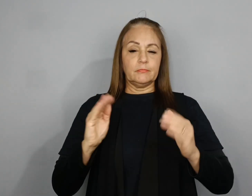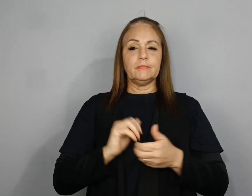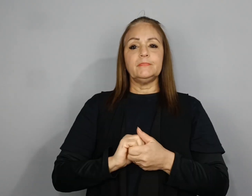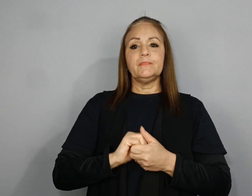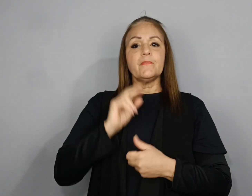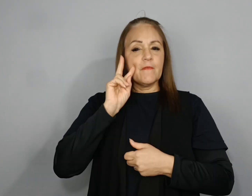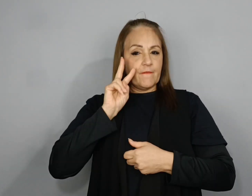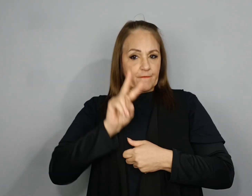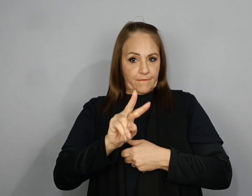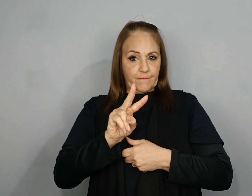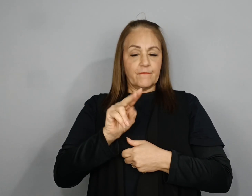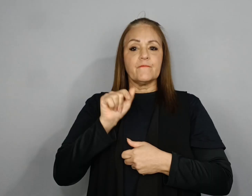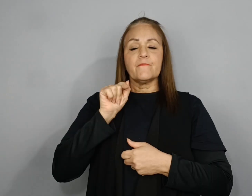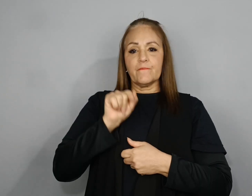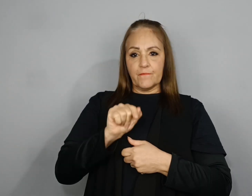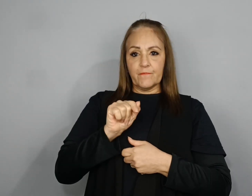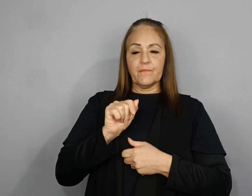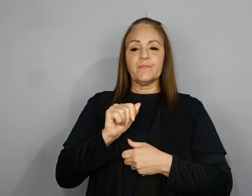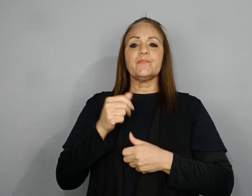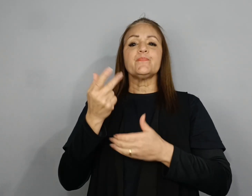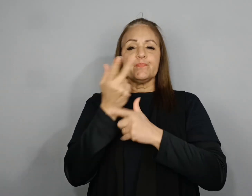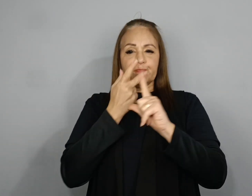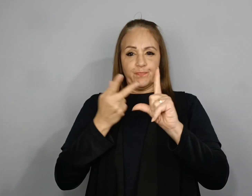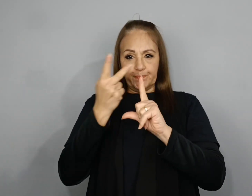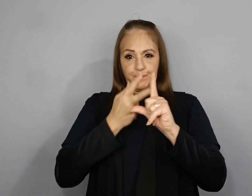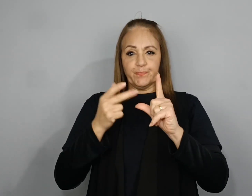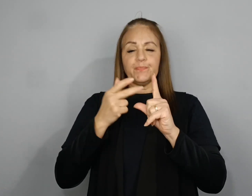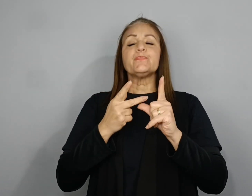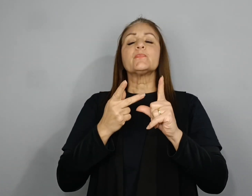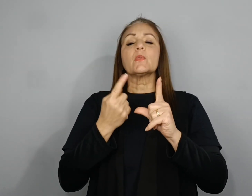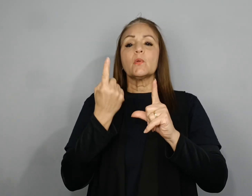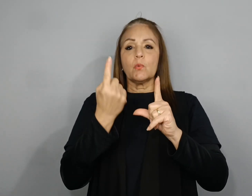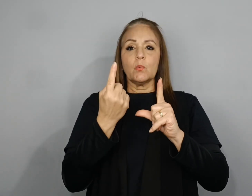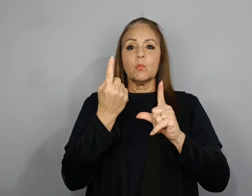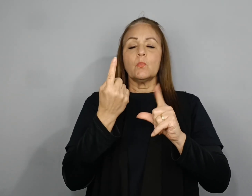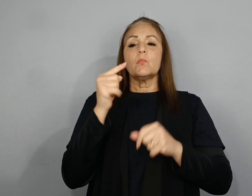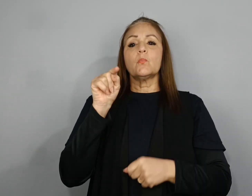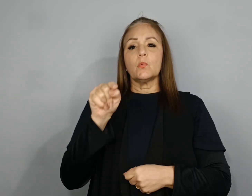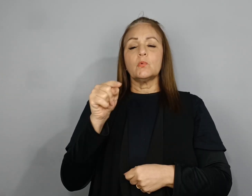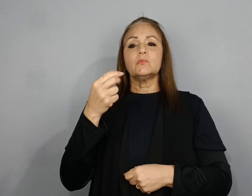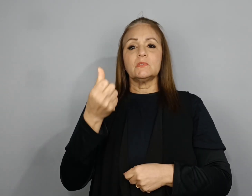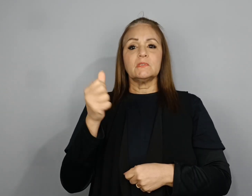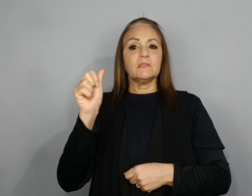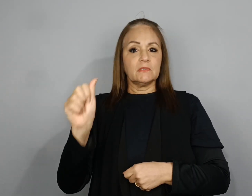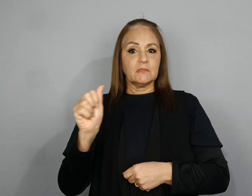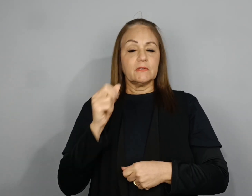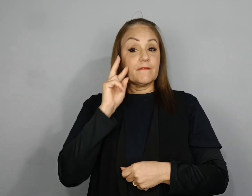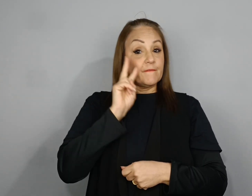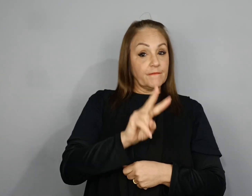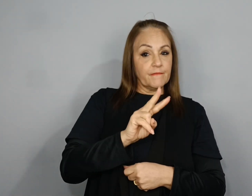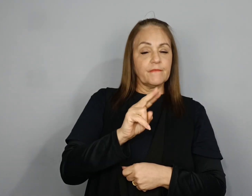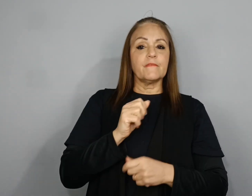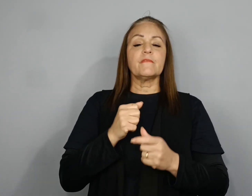Verificar figura 1.6a. Verificar figura